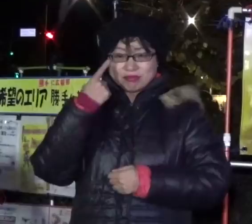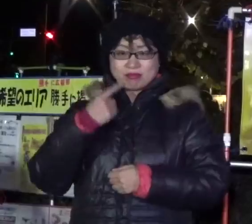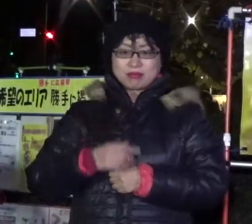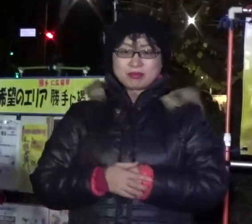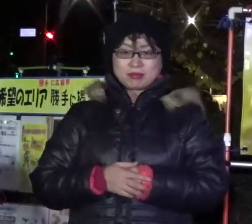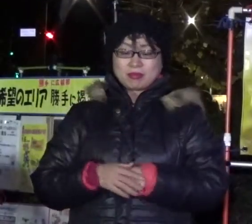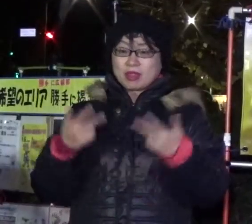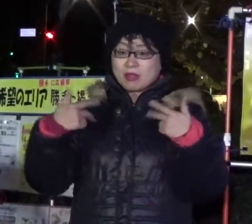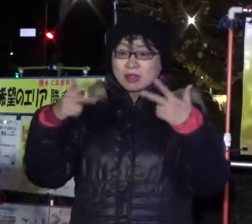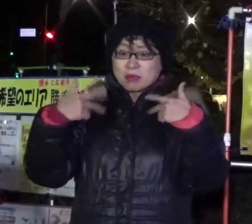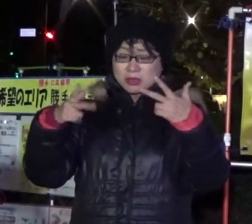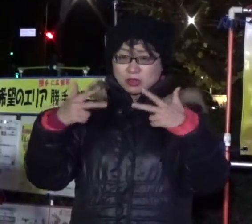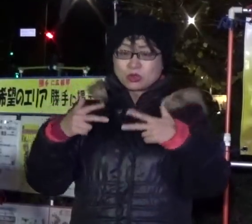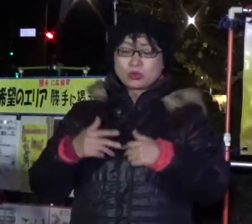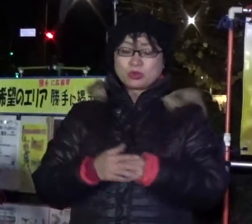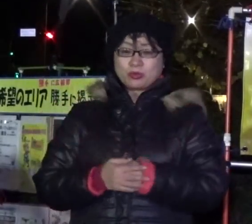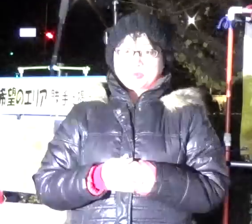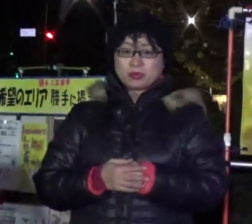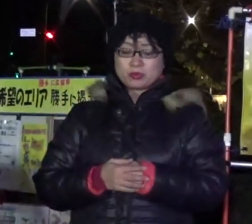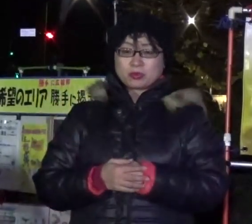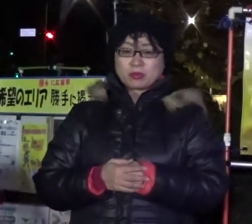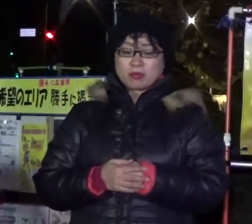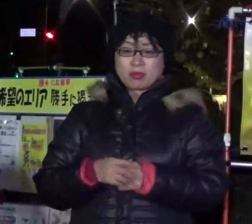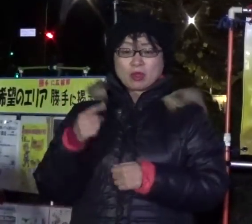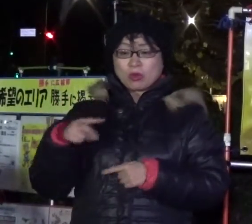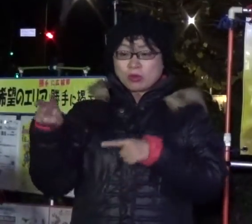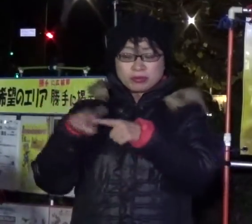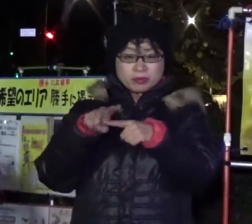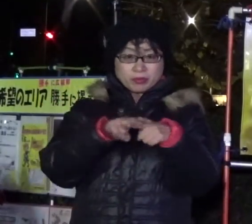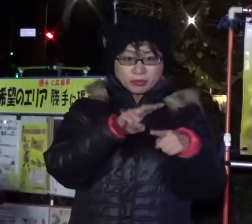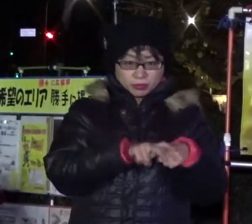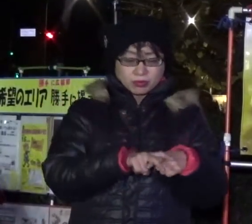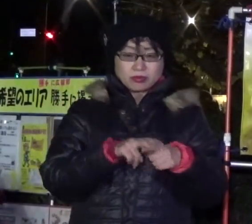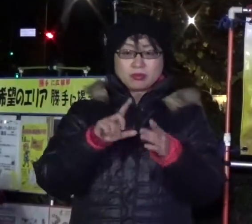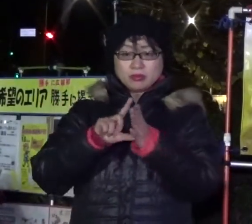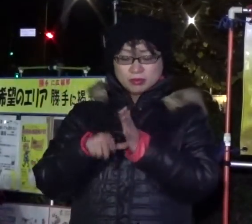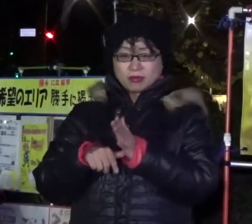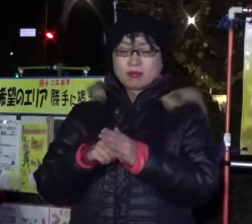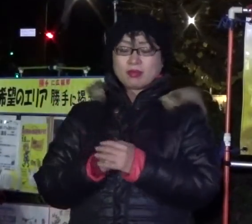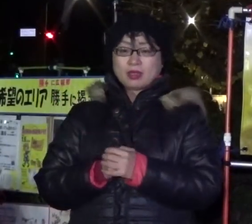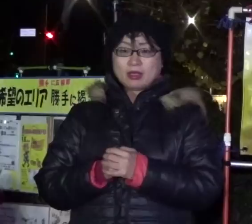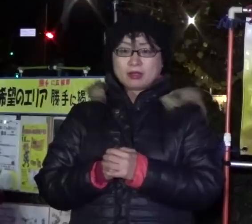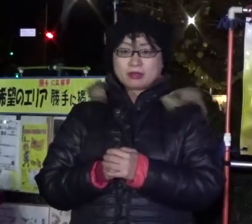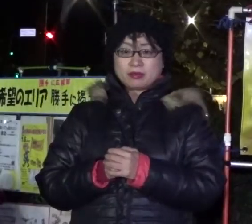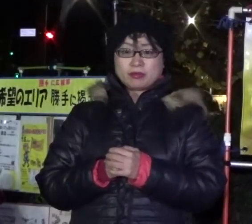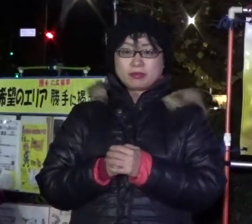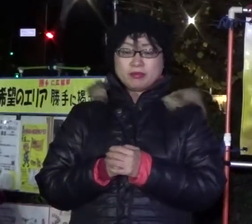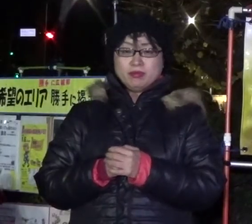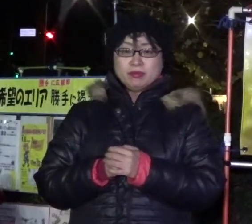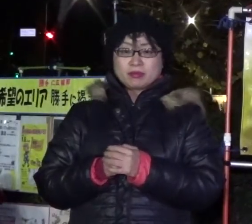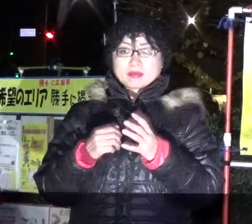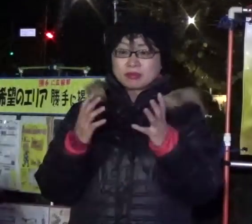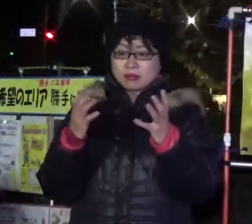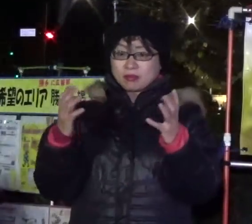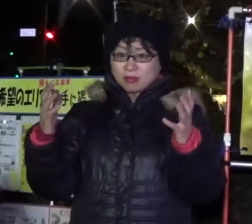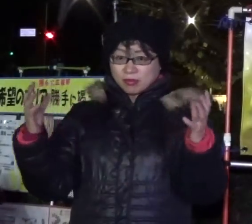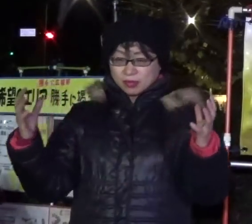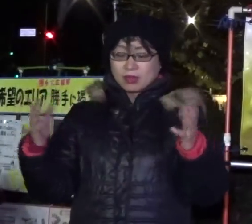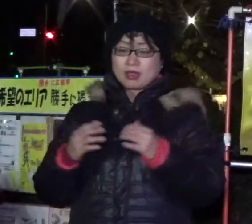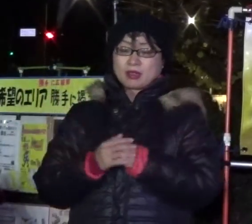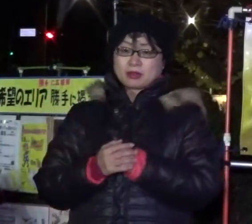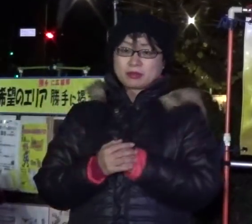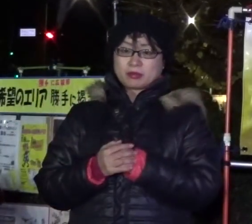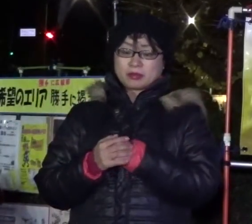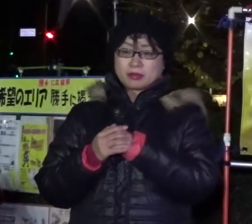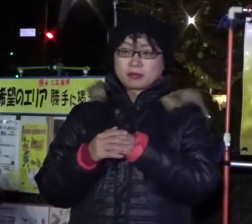あの私も最近毎週は来れなくなってきてるんですけど、こう来るたびに、あの人数がね、以前よりは減ってたんだと思うんです